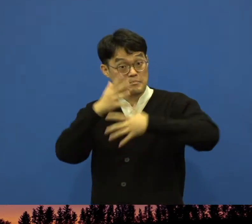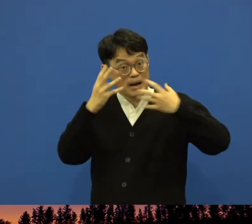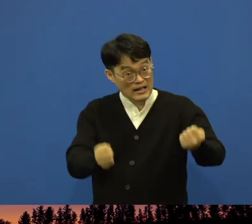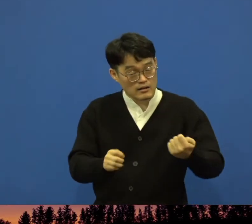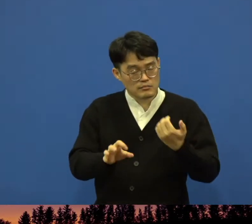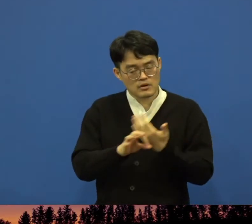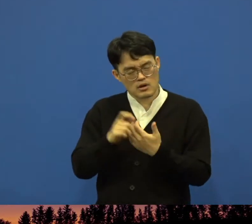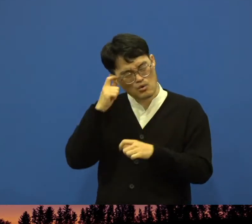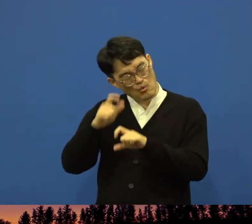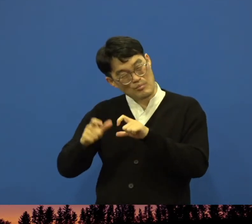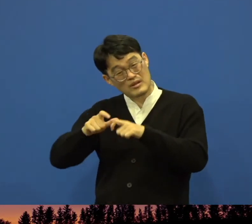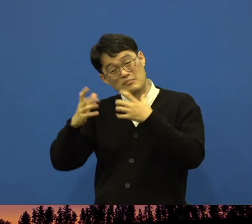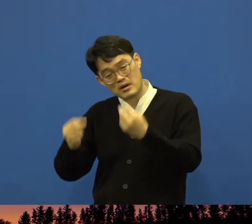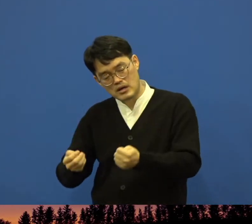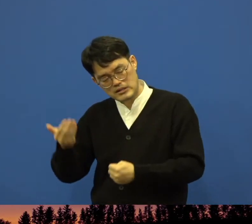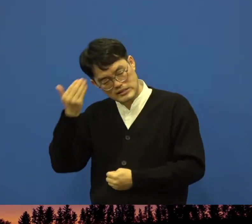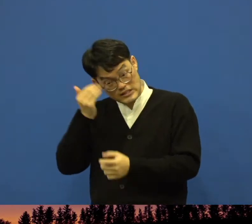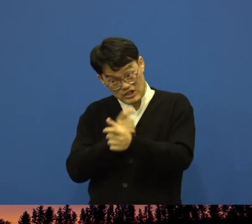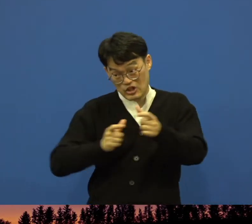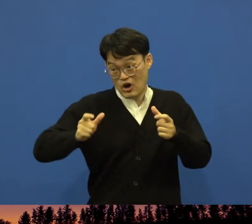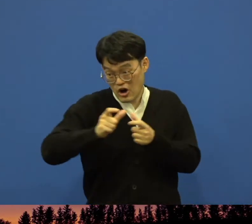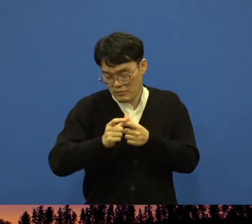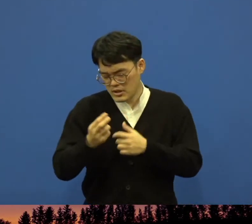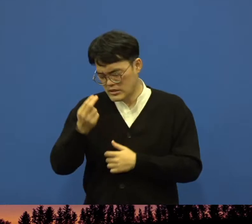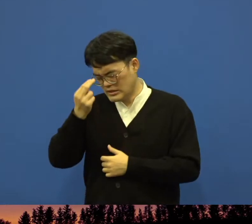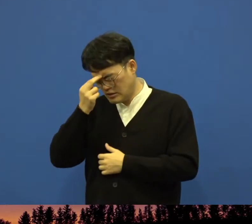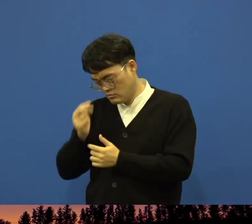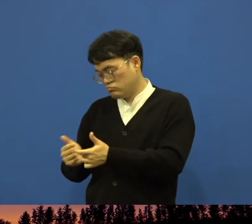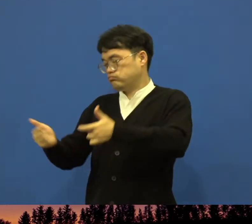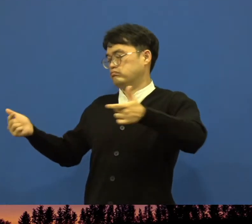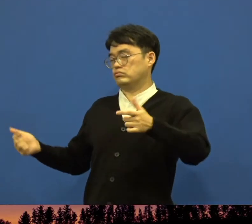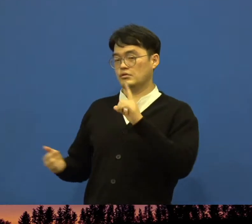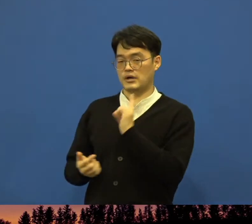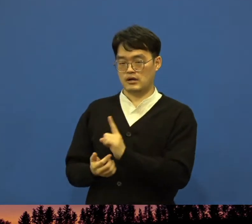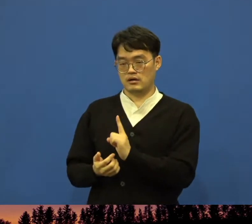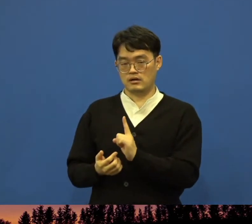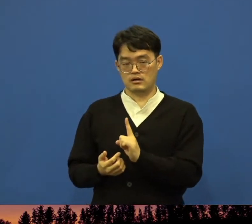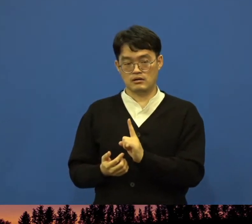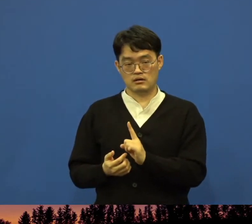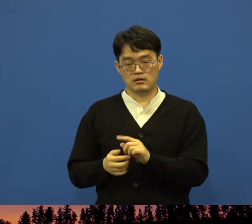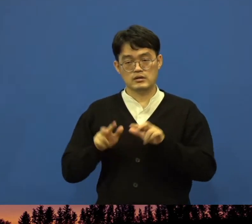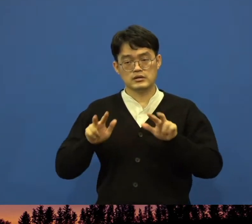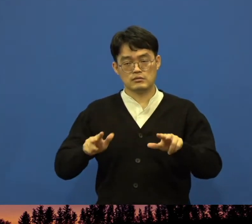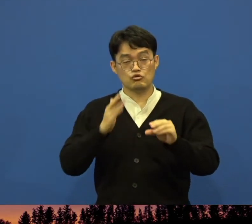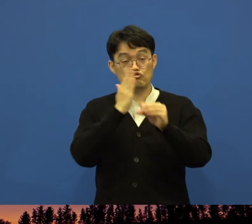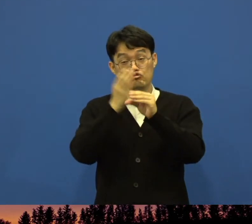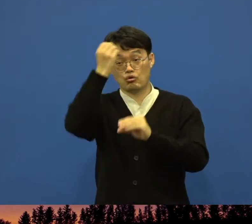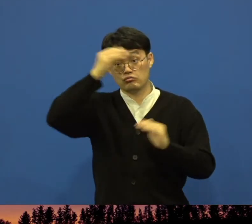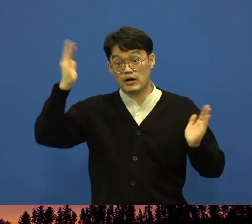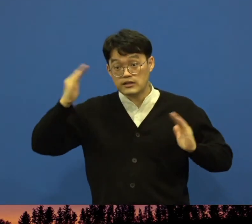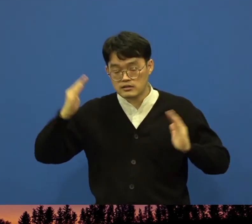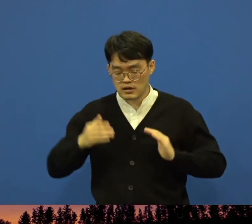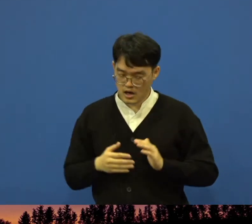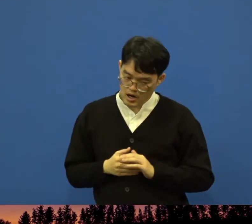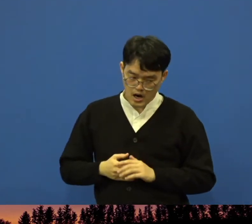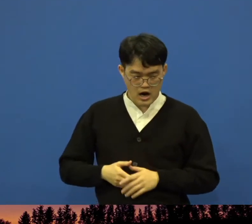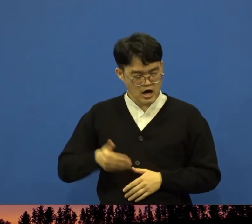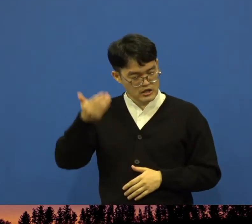자는 근심을 더하느니라 그랬어요. 우리 중고등 학생들이 이 구절도 공부하면 안 되겠구나 이렇게 생각하면